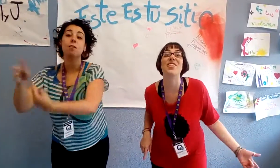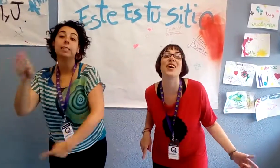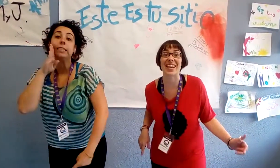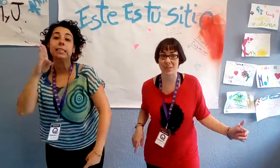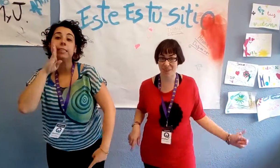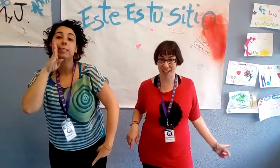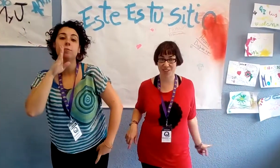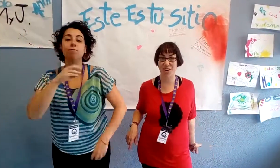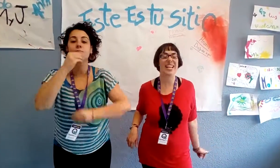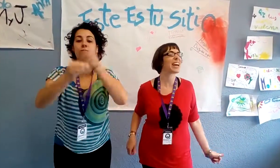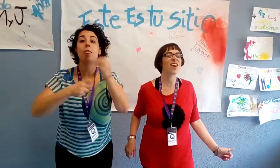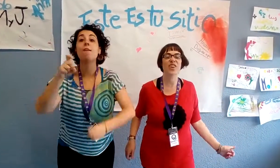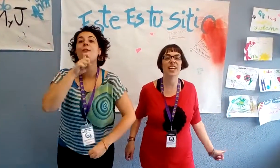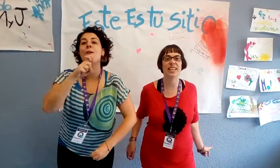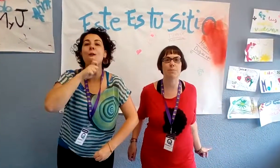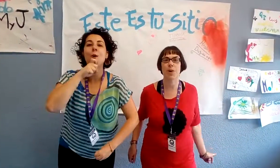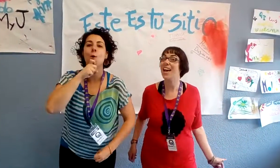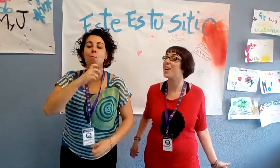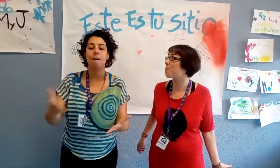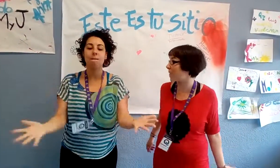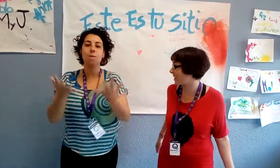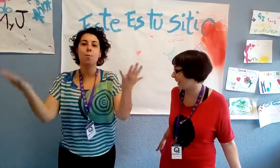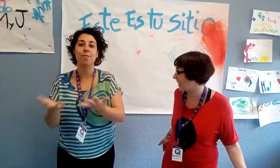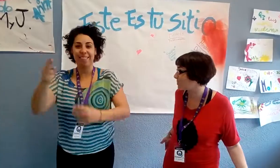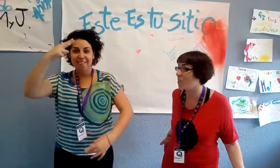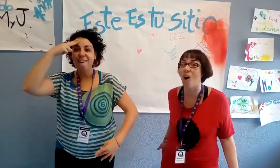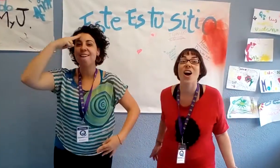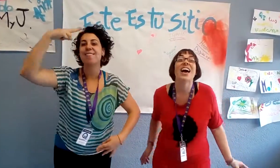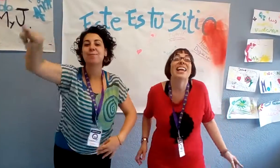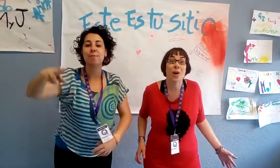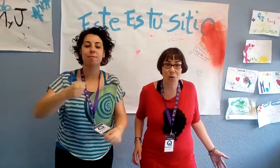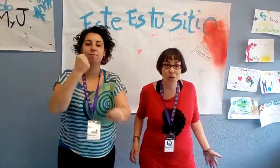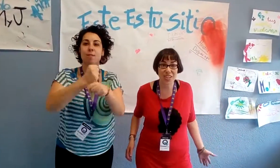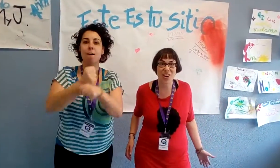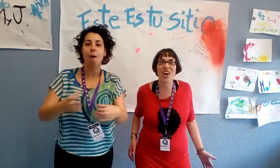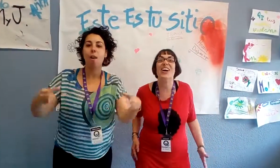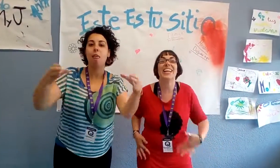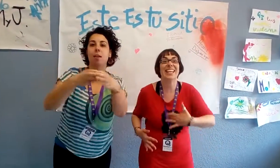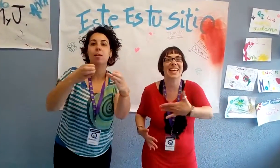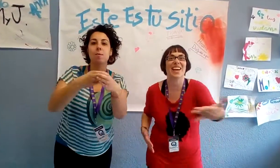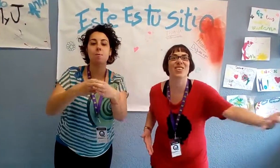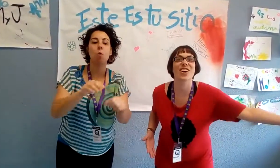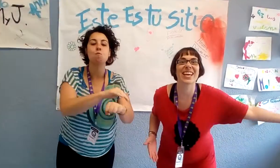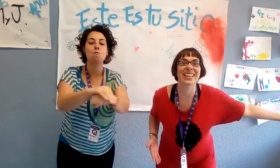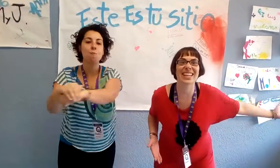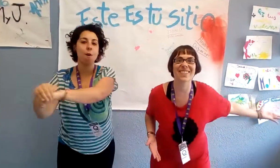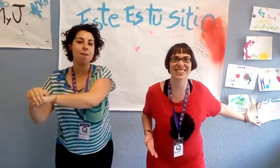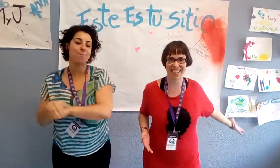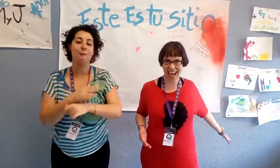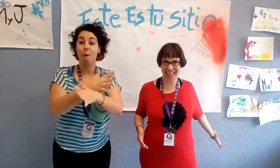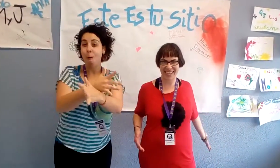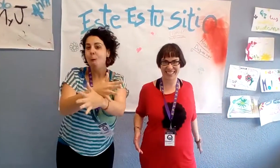Fomentando el respeto, el trabajo en equipo, el compañerismo, lo lúdico y la integración entre